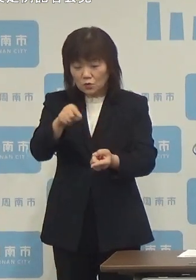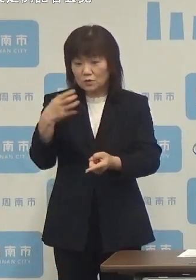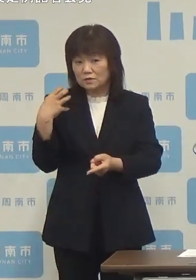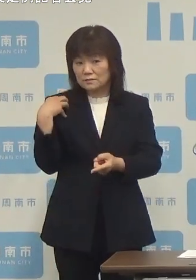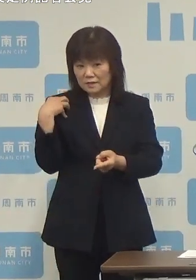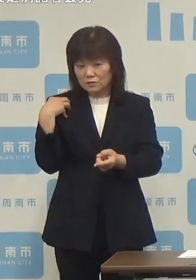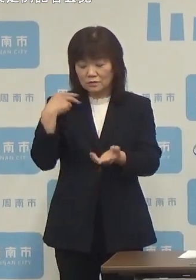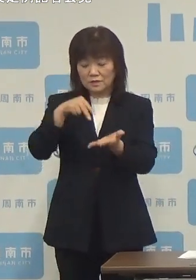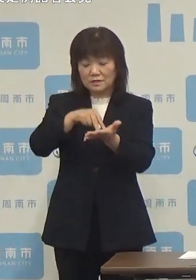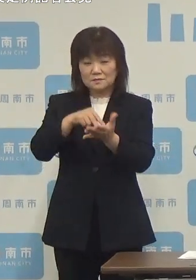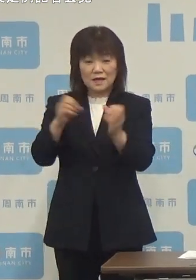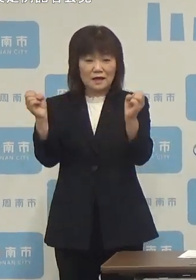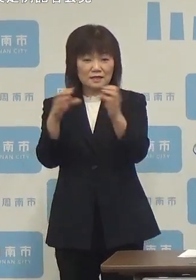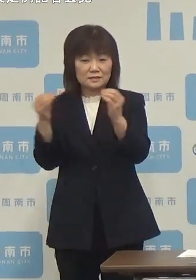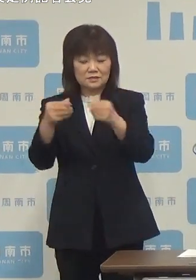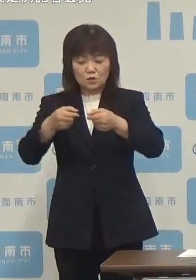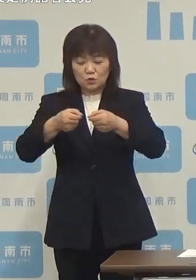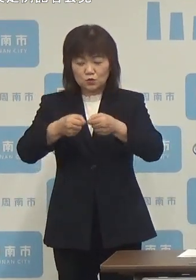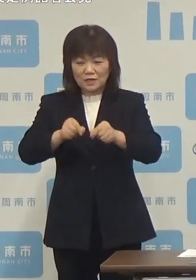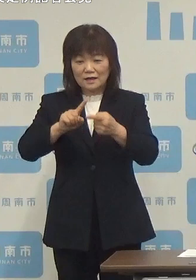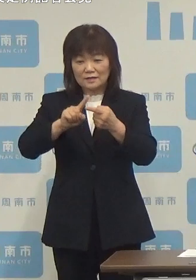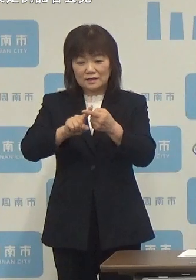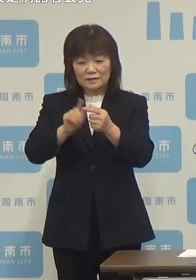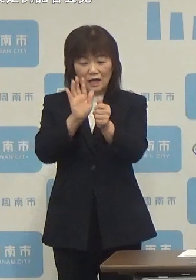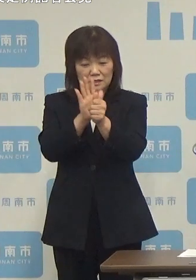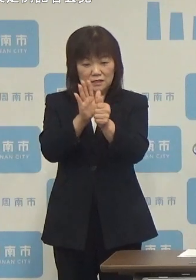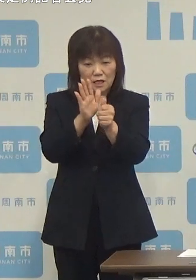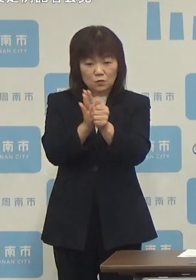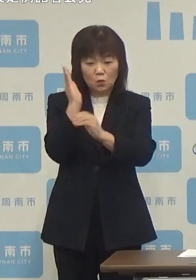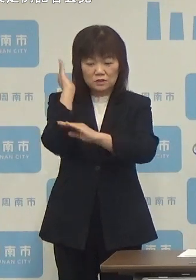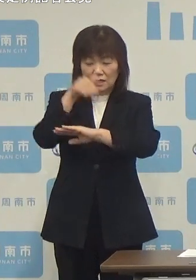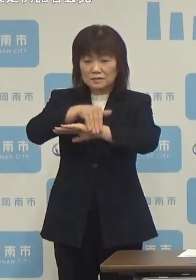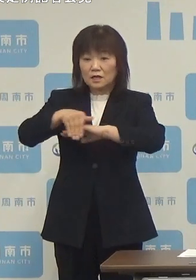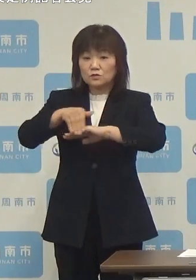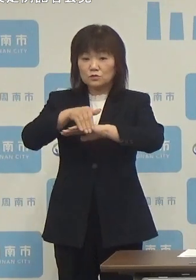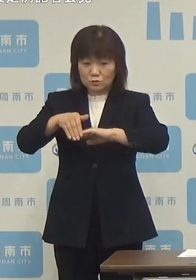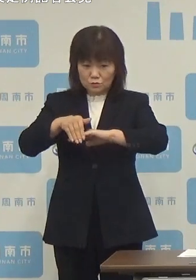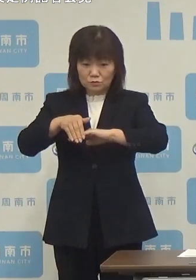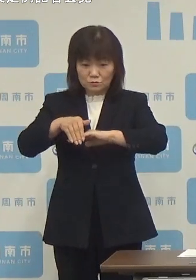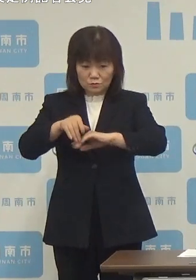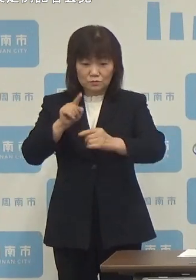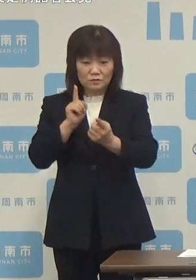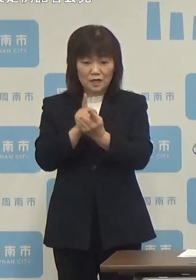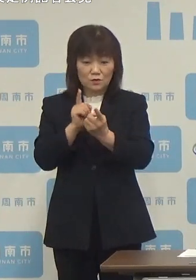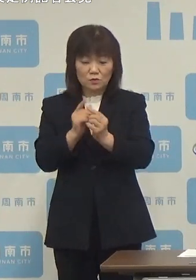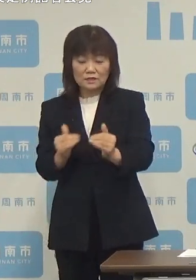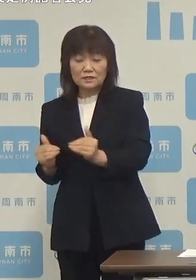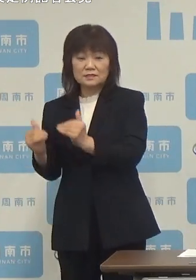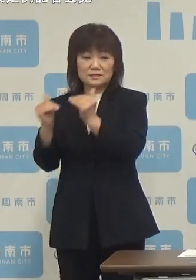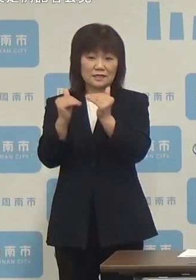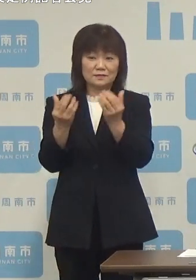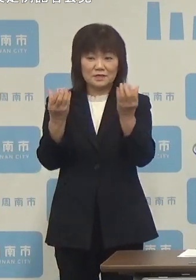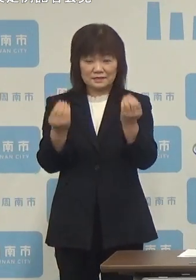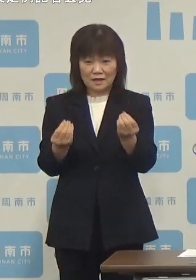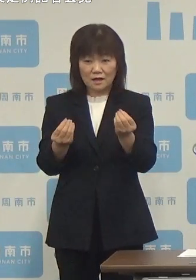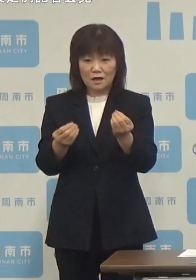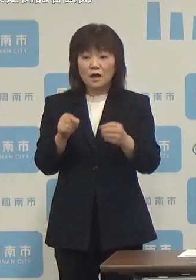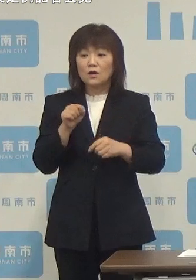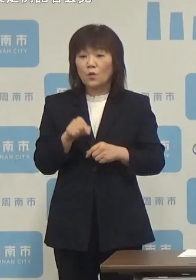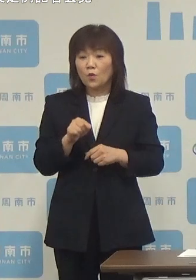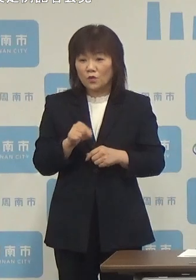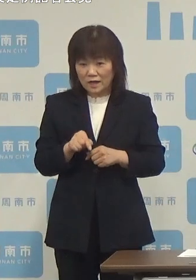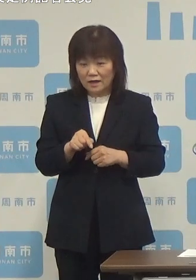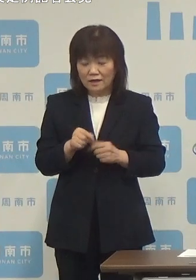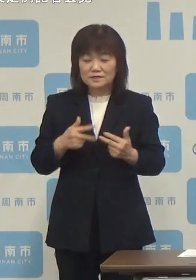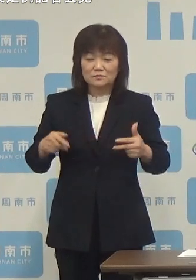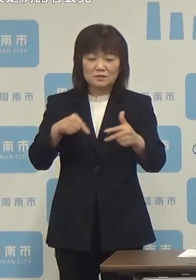ることを話し合い、具体的な支援施策を検討する場に進化させました。そこで今回のシンポジウムで